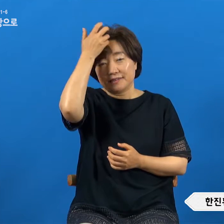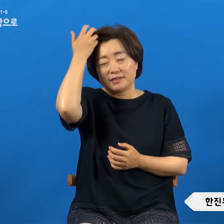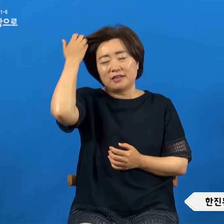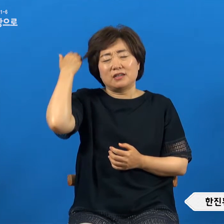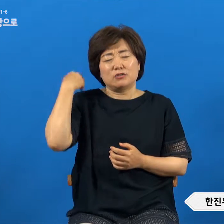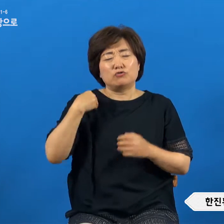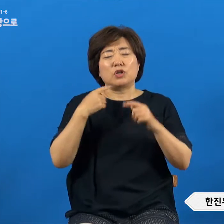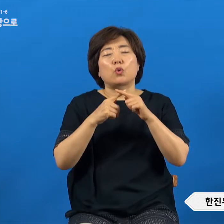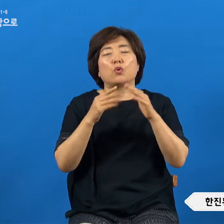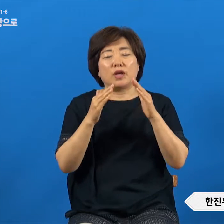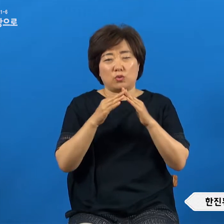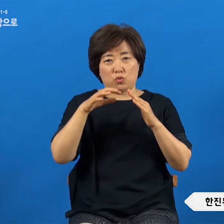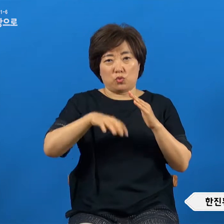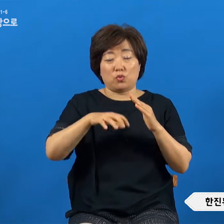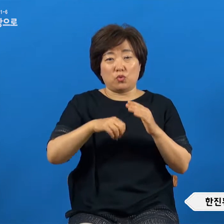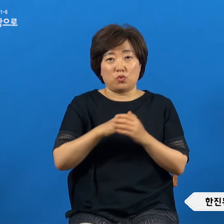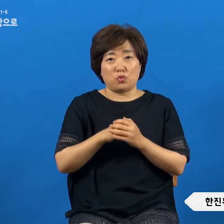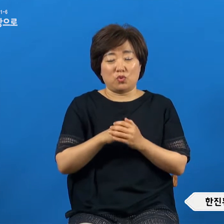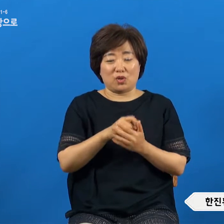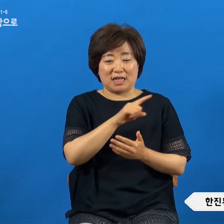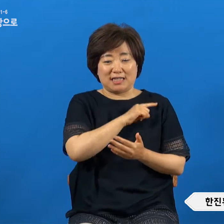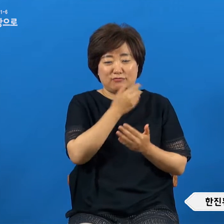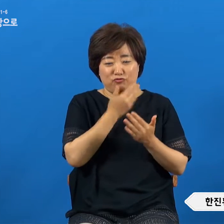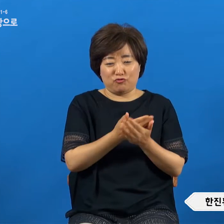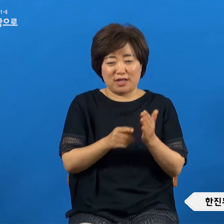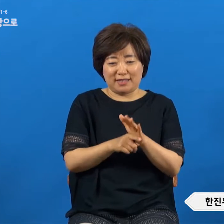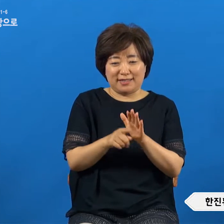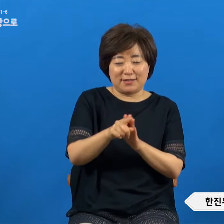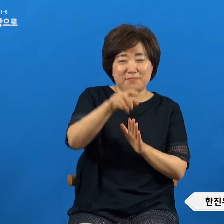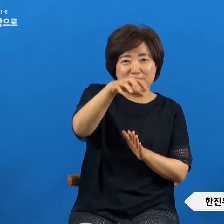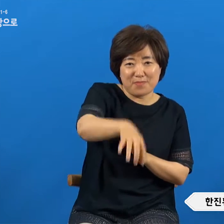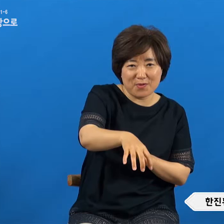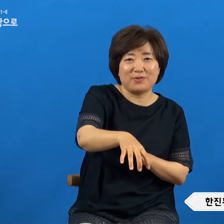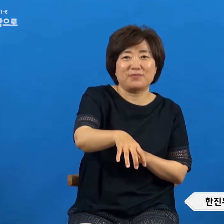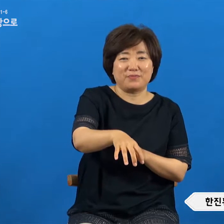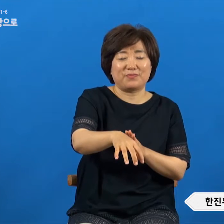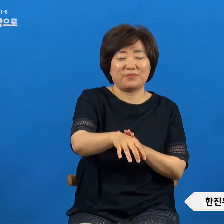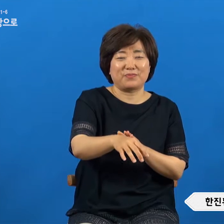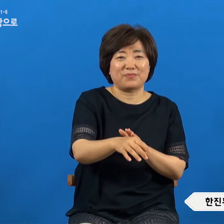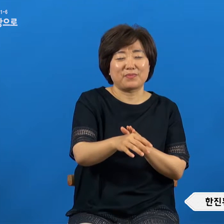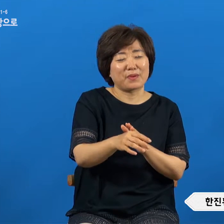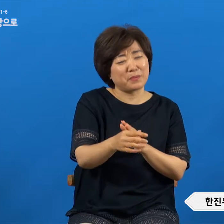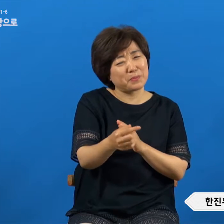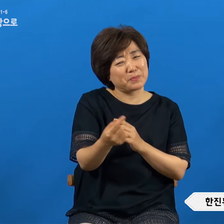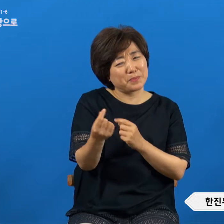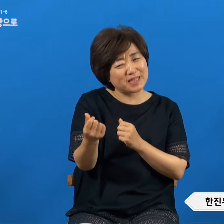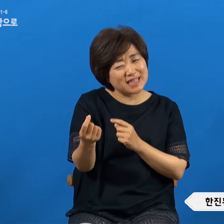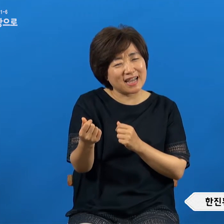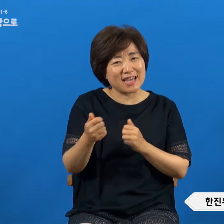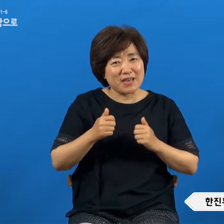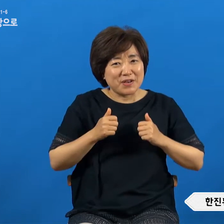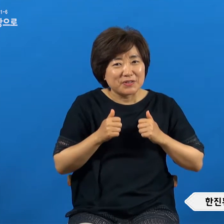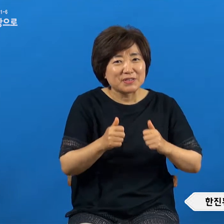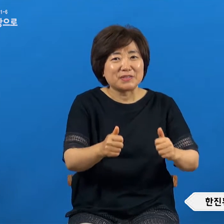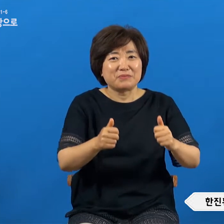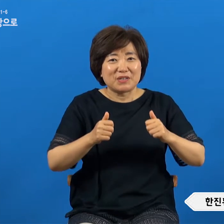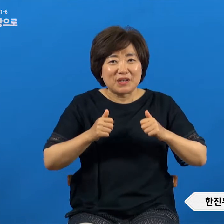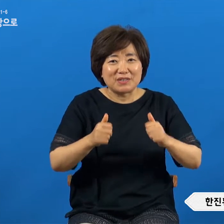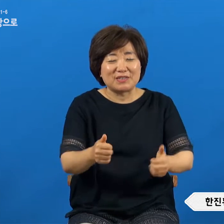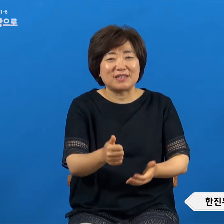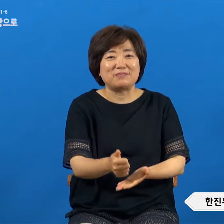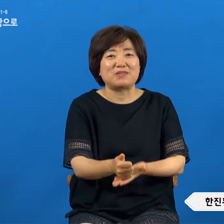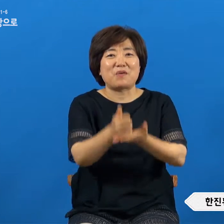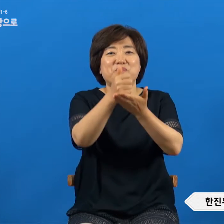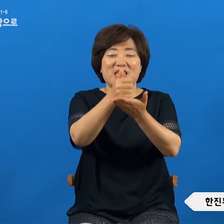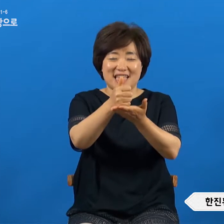우리 교회도 이미 최전방 비슷하게 나아가서 열심히 섬김의